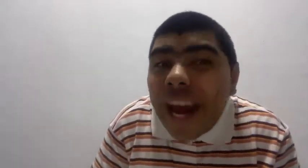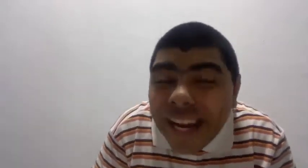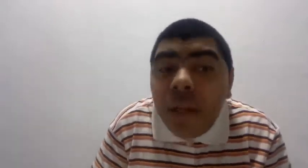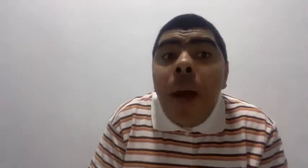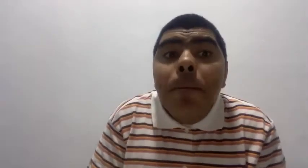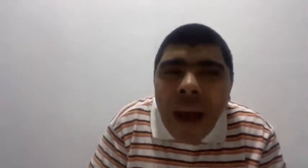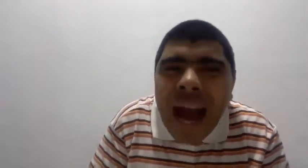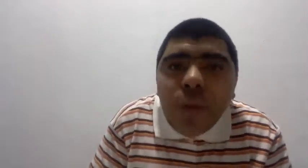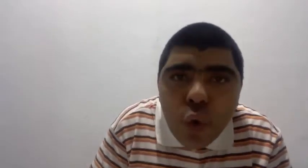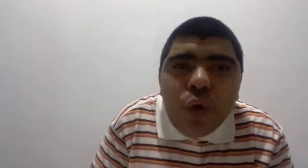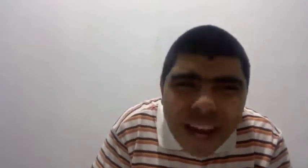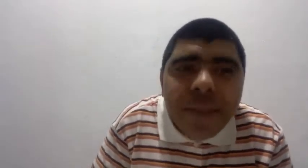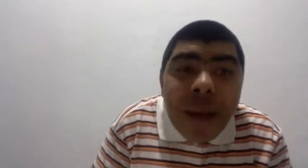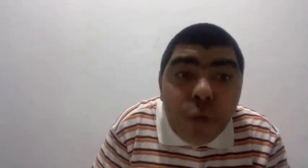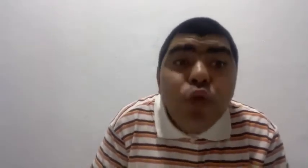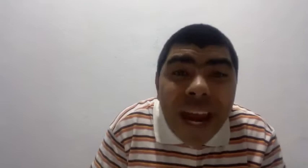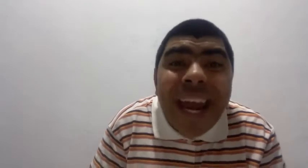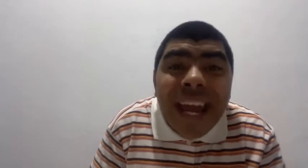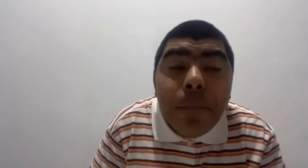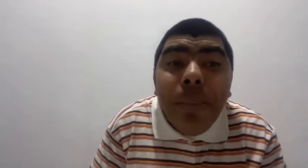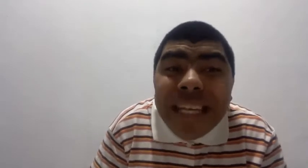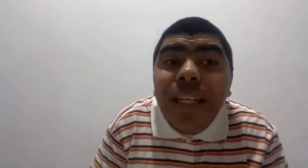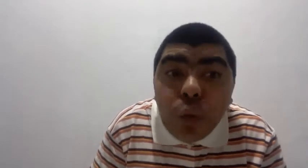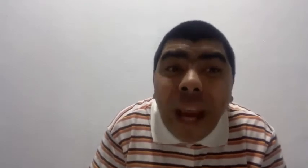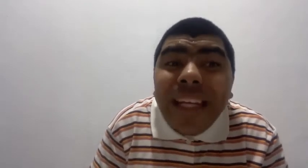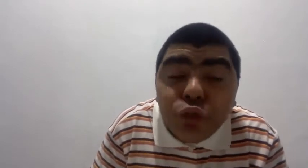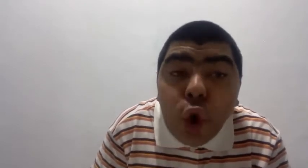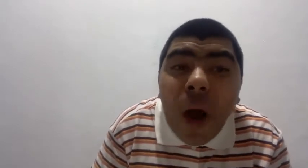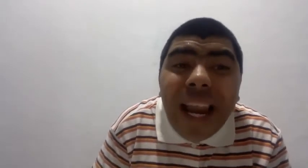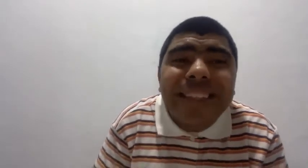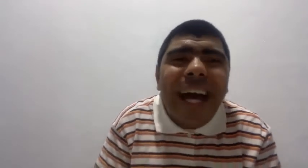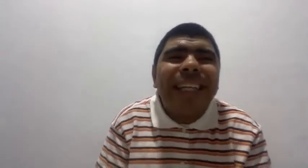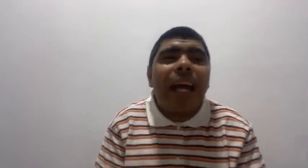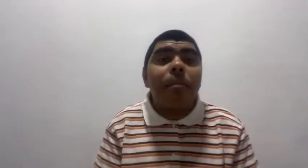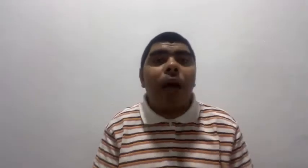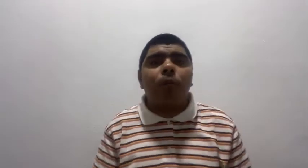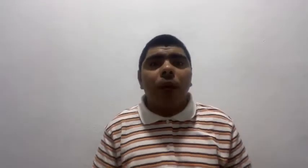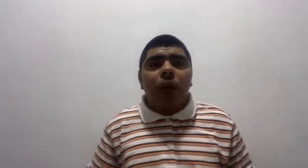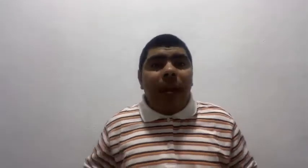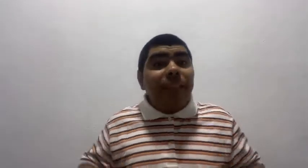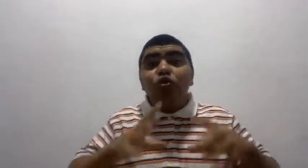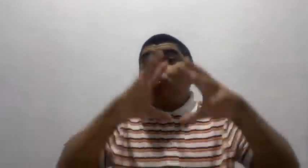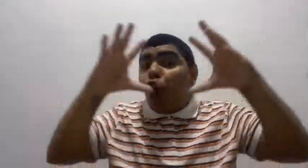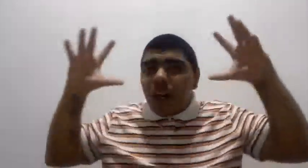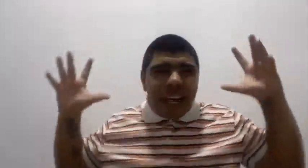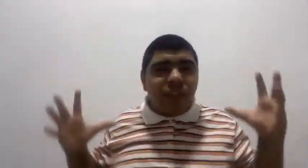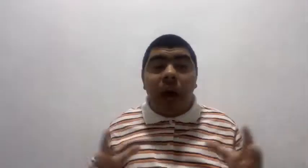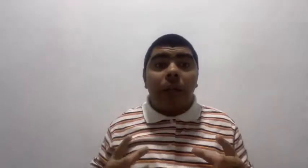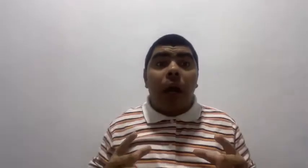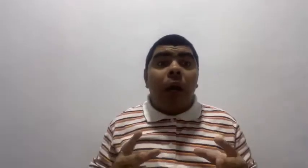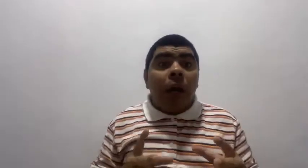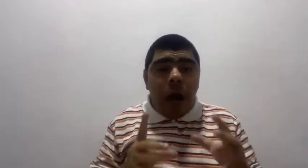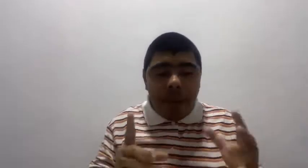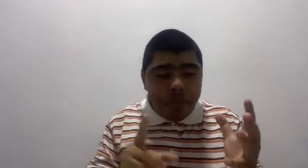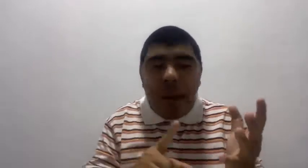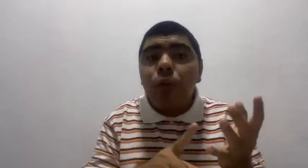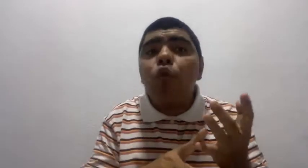madurez, madurez, madurez espiritual en todas las áreas, hermano, en todas las áreas. Amén. Maduro